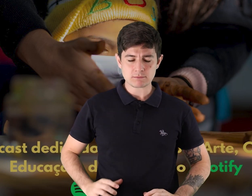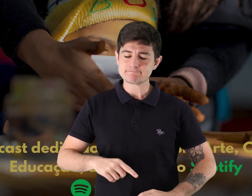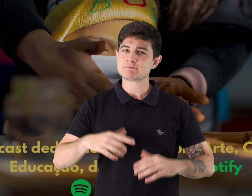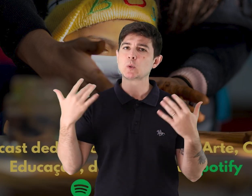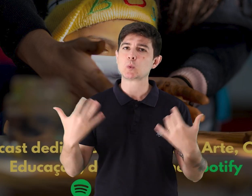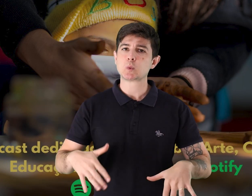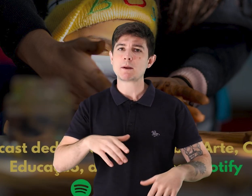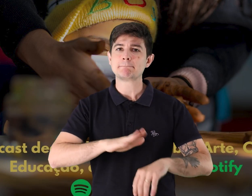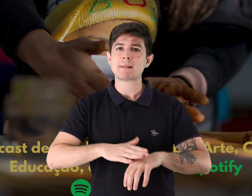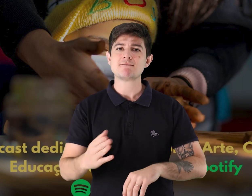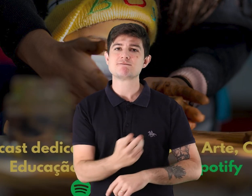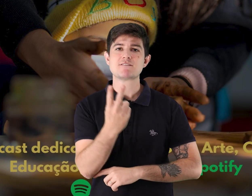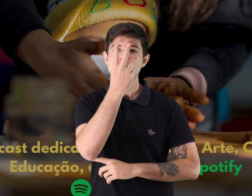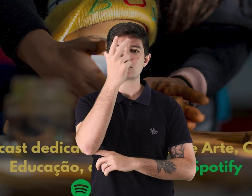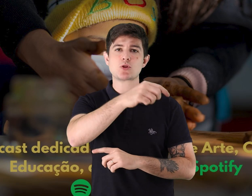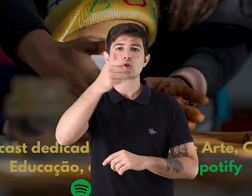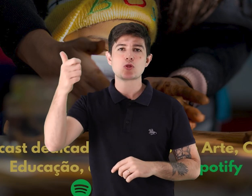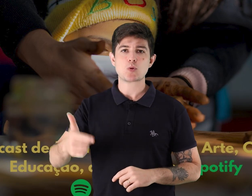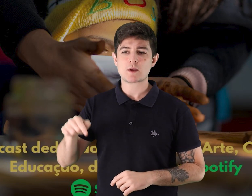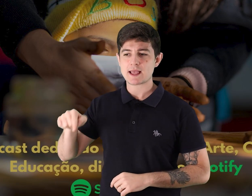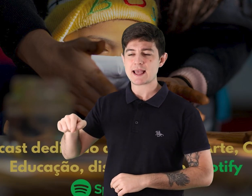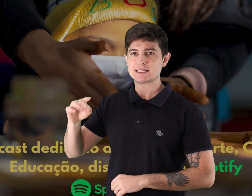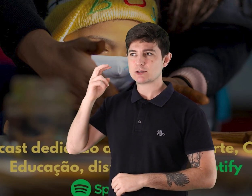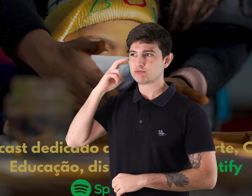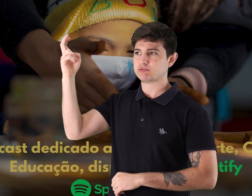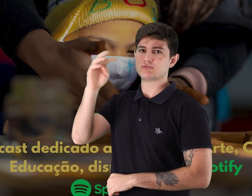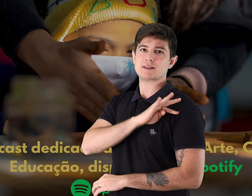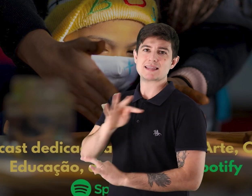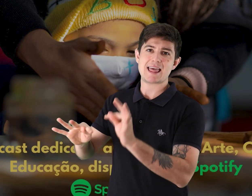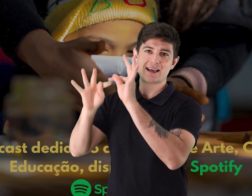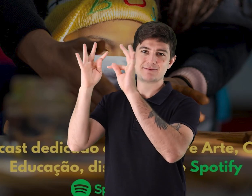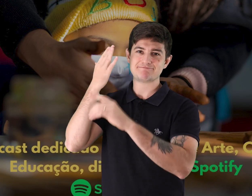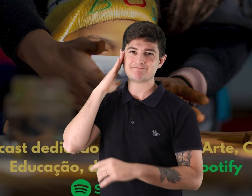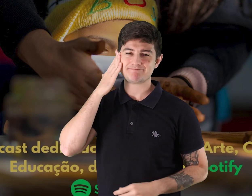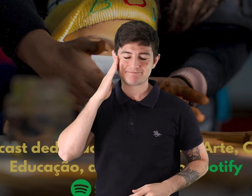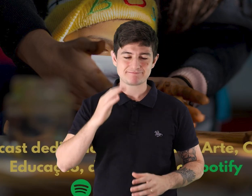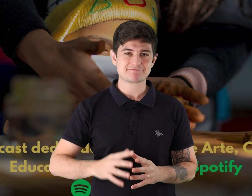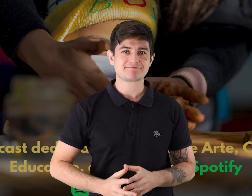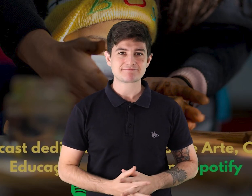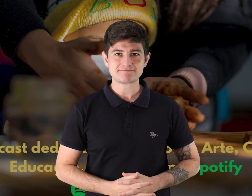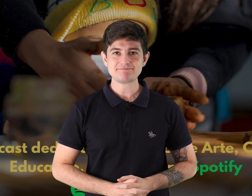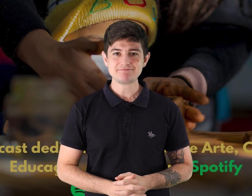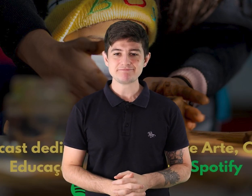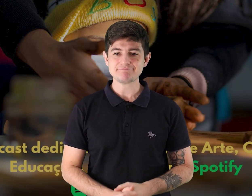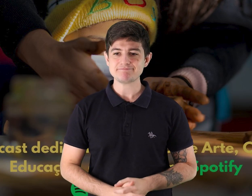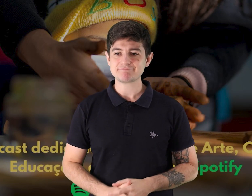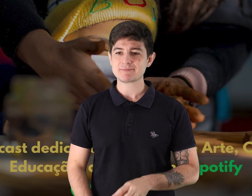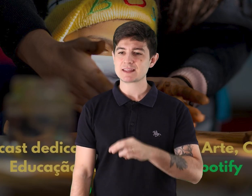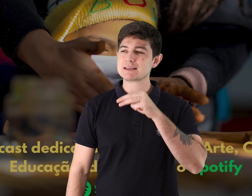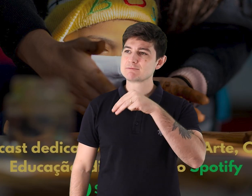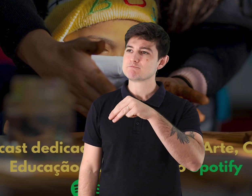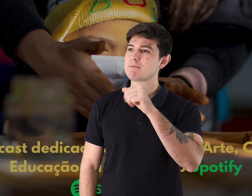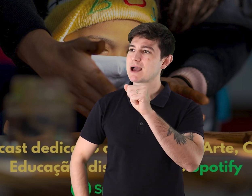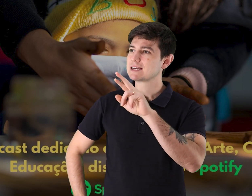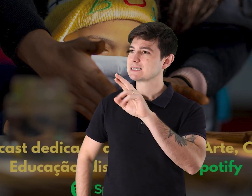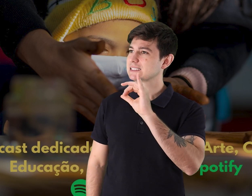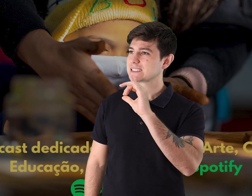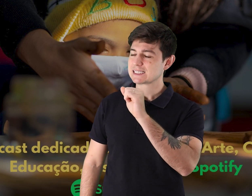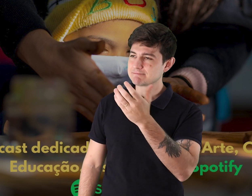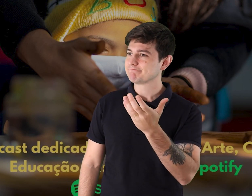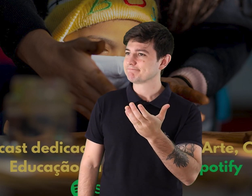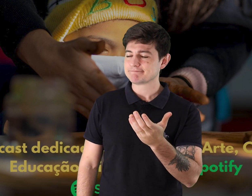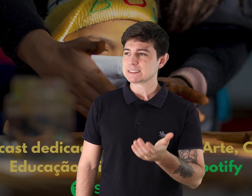valorizadas pelas instituições de ensino do que as hard skills.